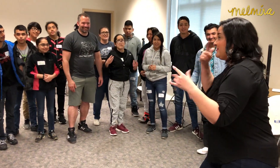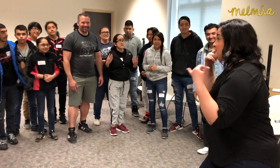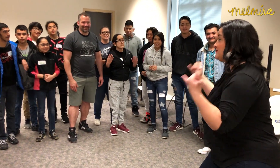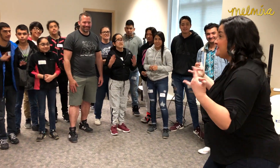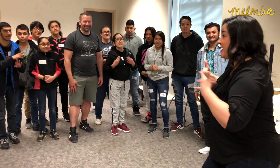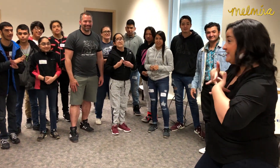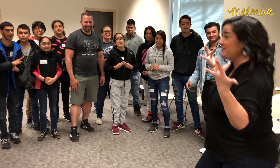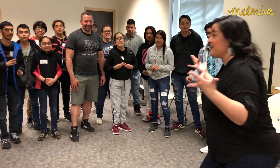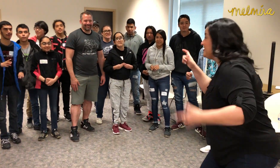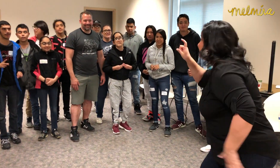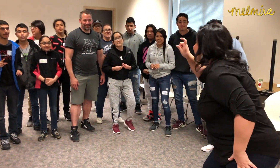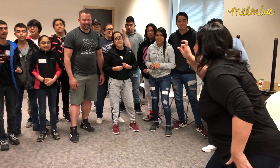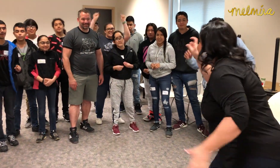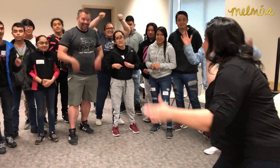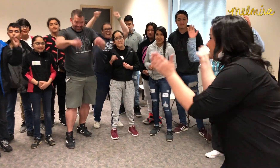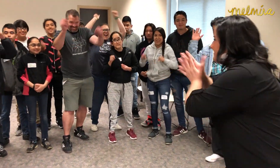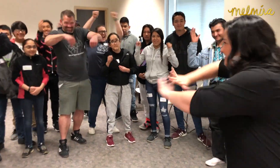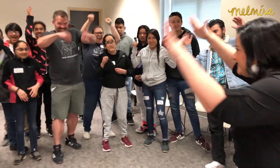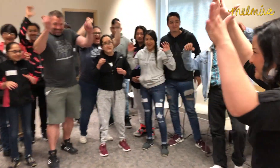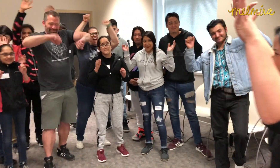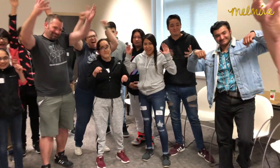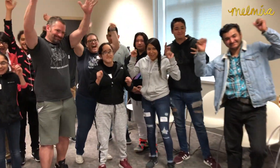Are you guys ready for today's event?